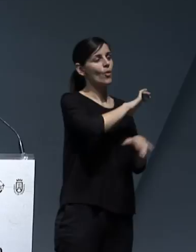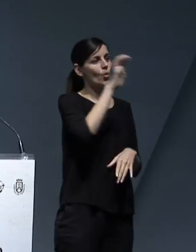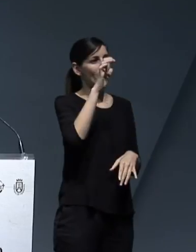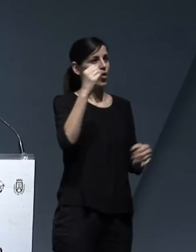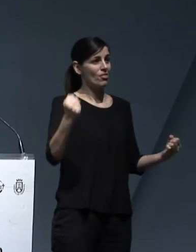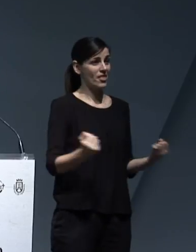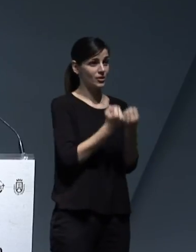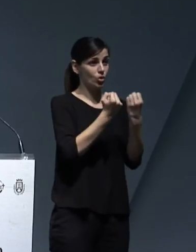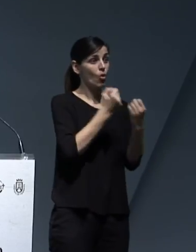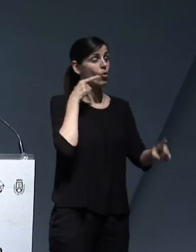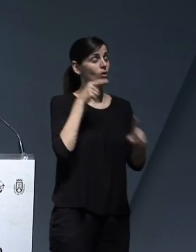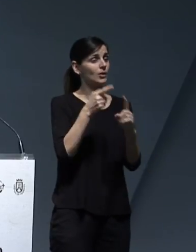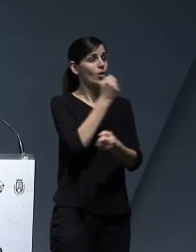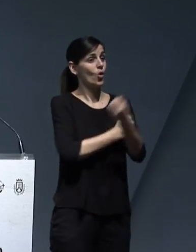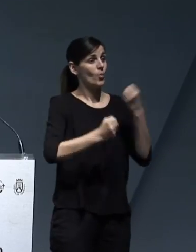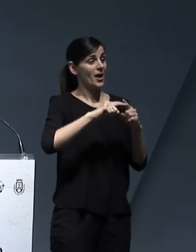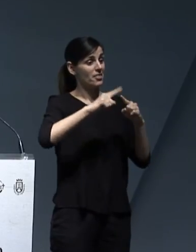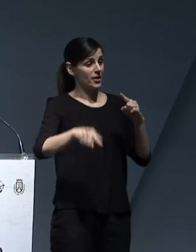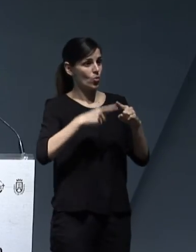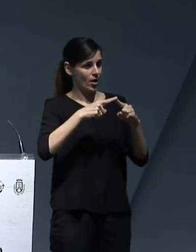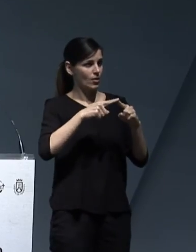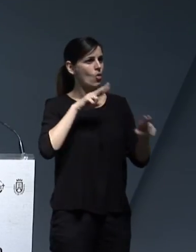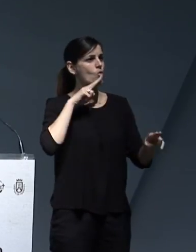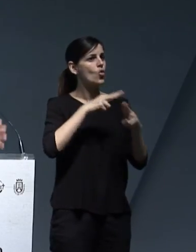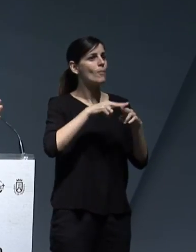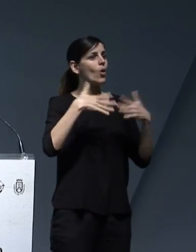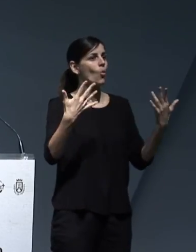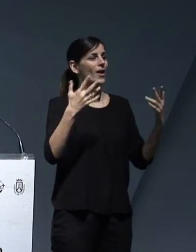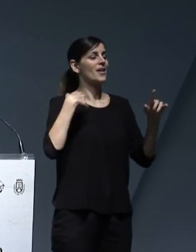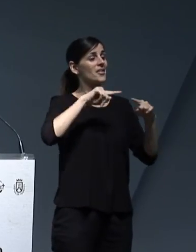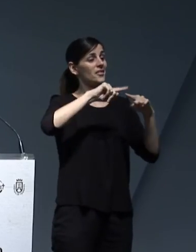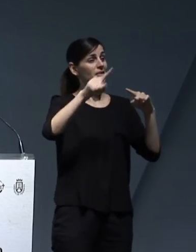Economía Circular, titulado Cerrar el Círculo.